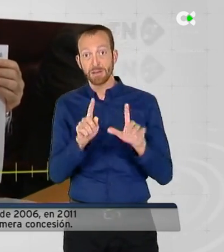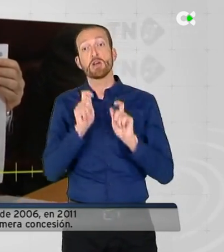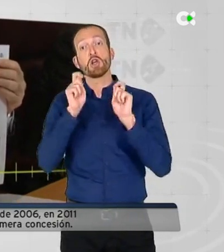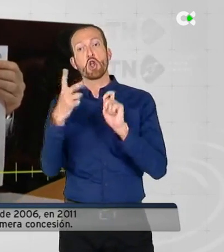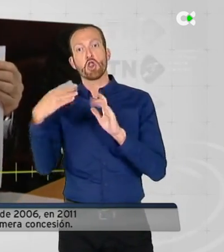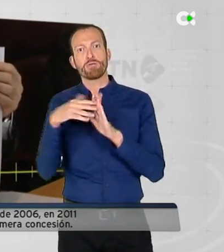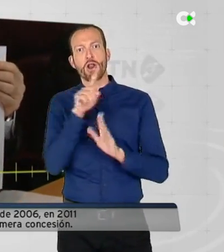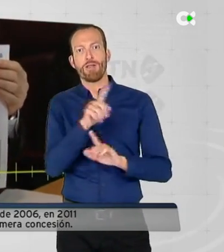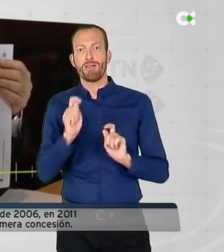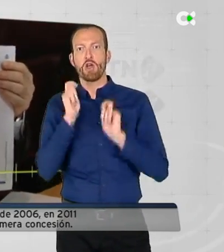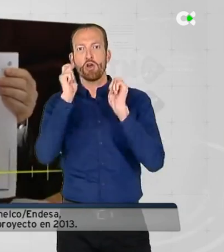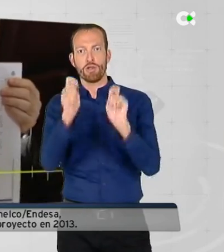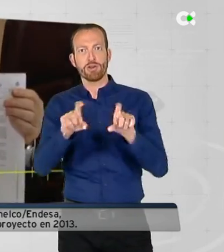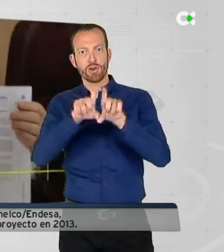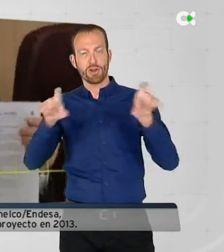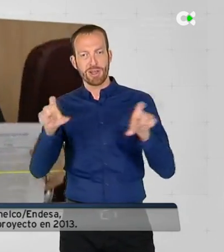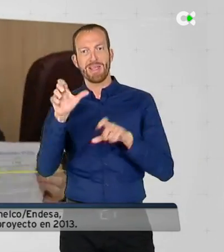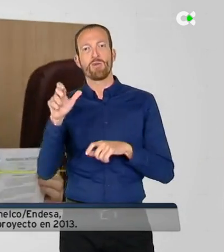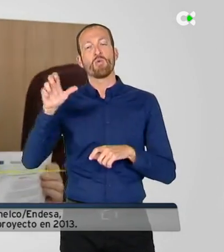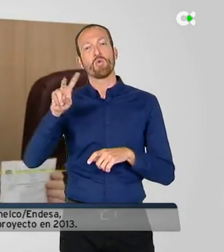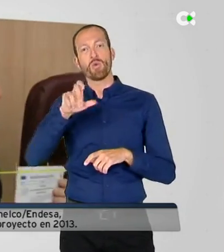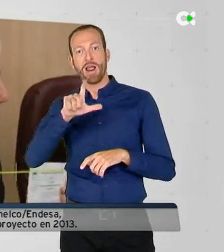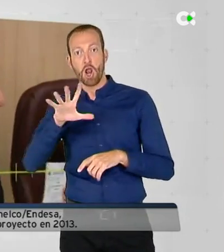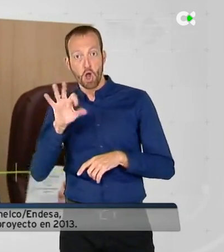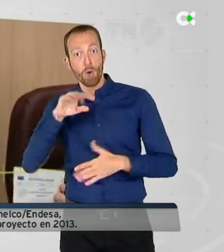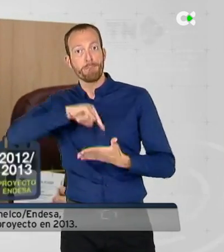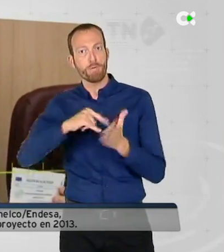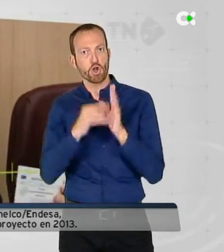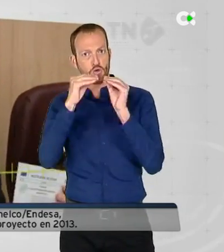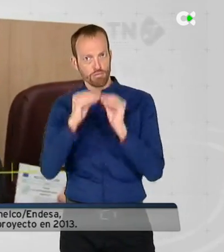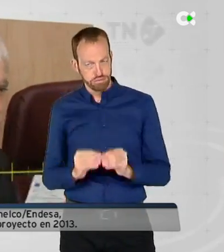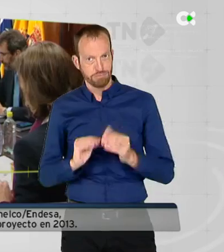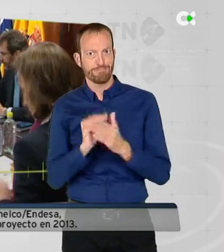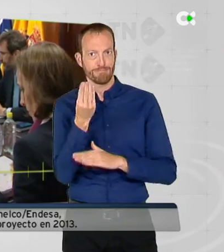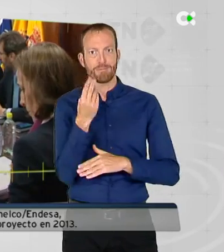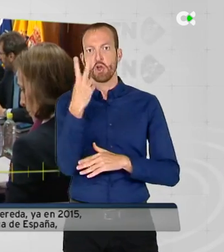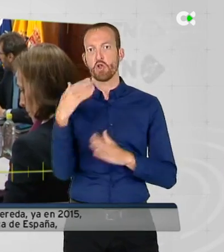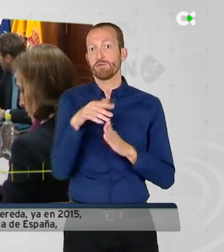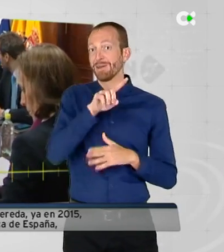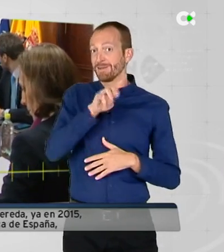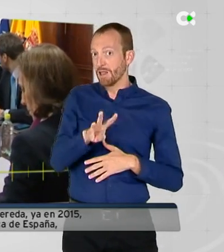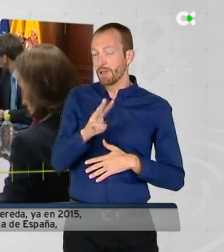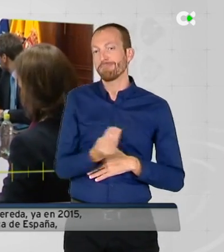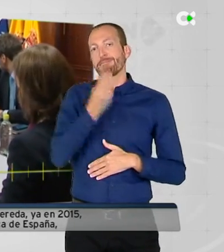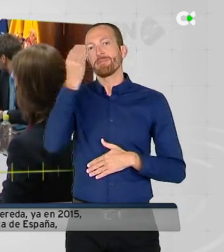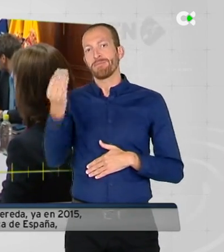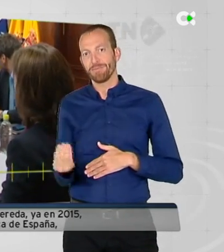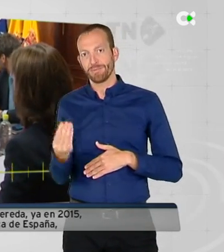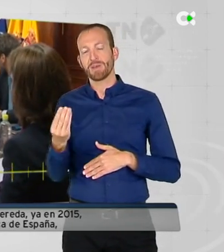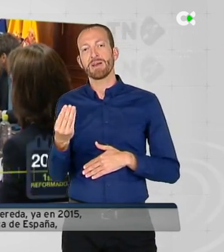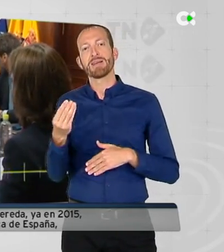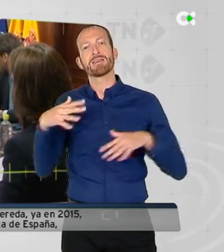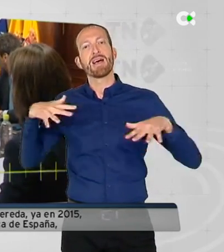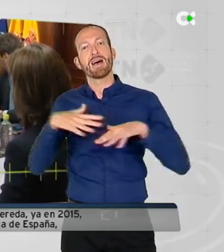la primera concesión. Se la lleva Unelco Endesa, que redacta un proyecto en 2013. Ese proyecto lo heredan ya en 2015